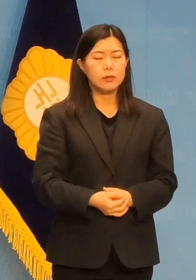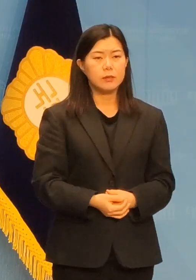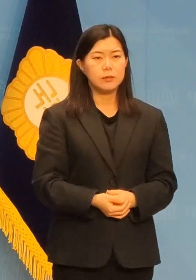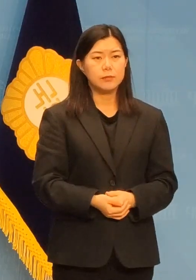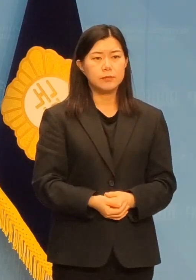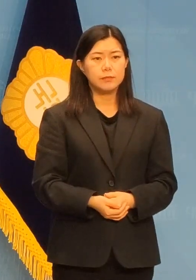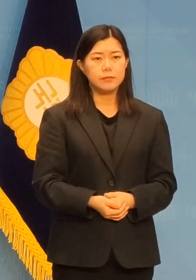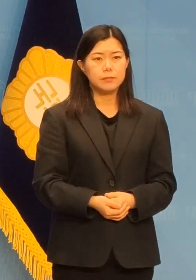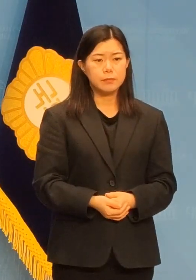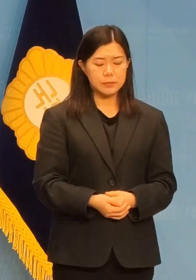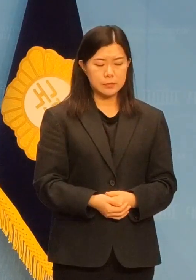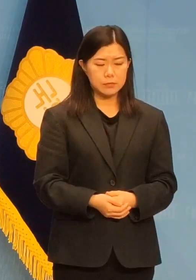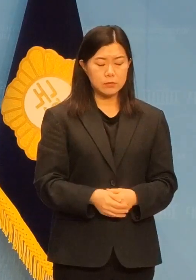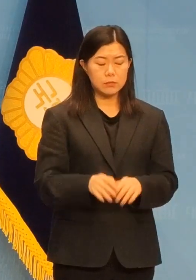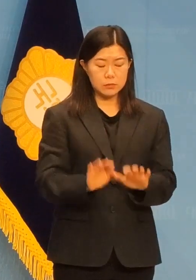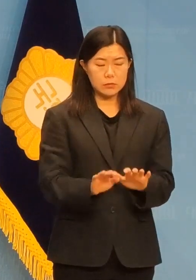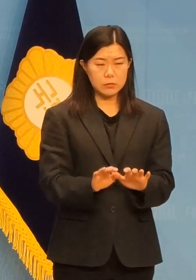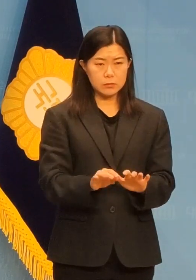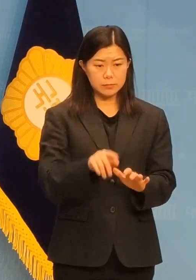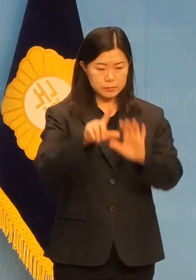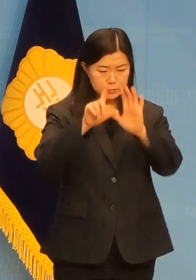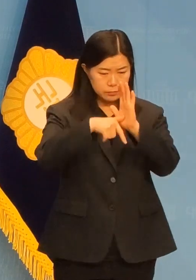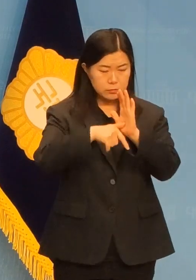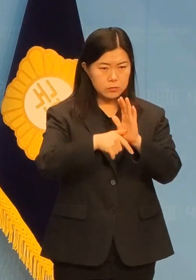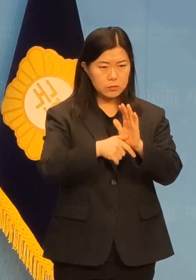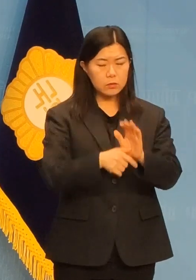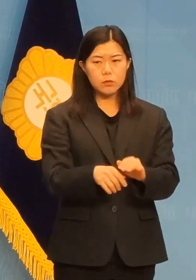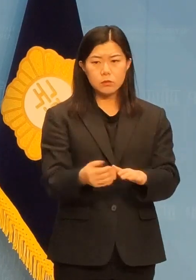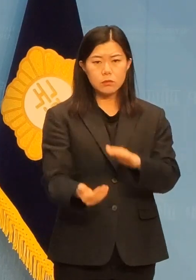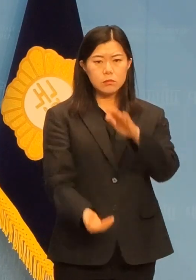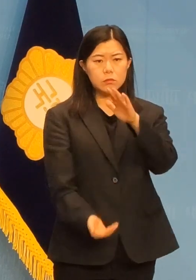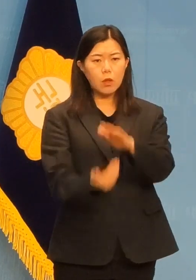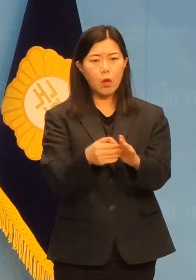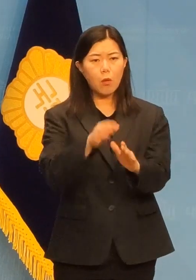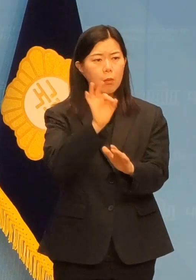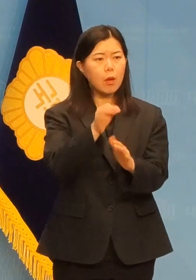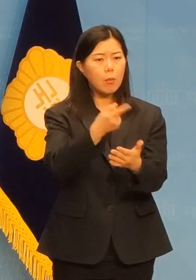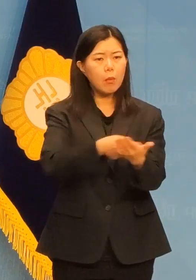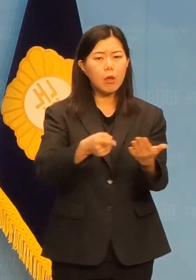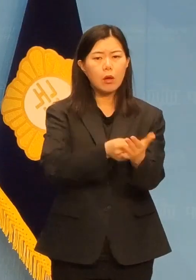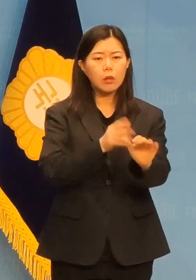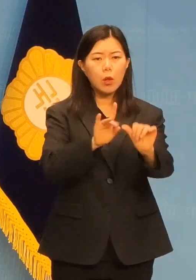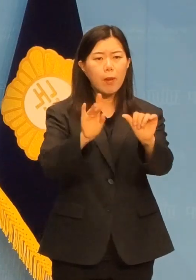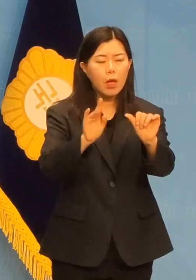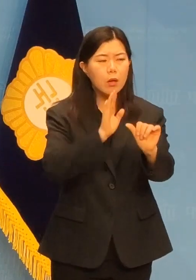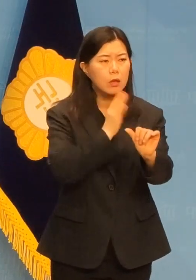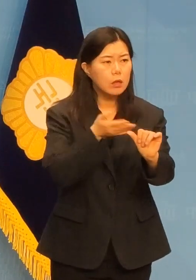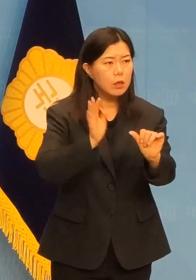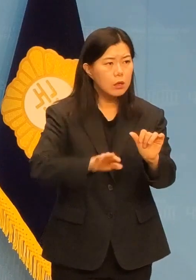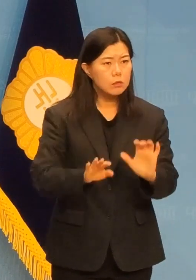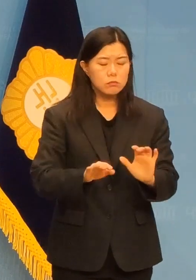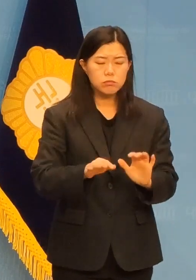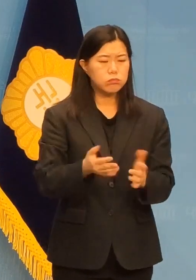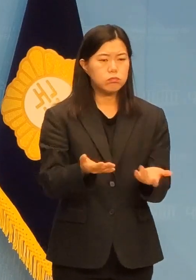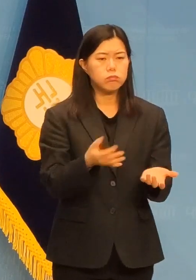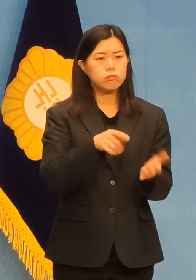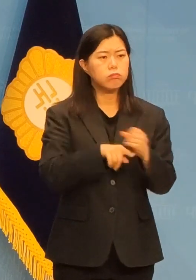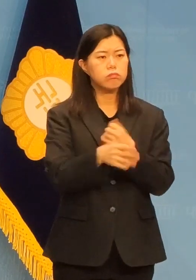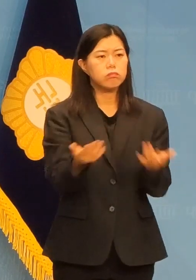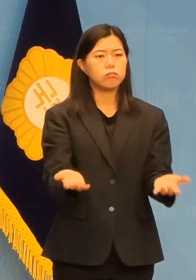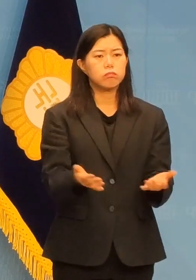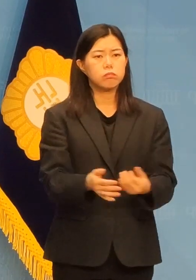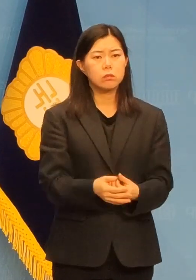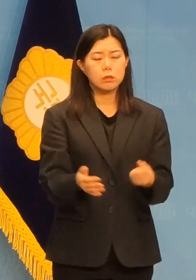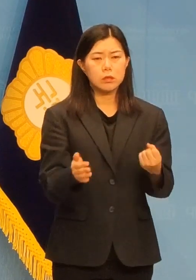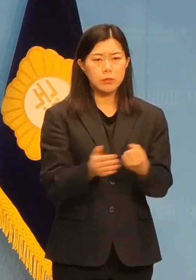왔습니다. 이 구조에서는 5배 이상 규정이 있어도 현실적으로 큰 의미가 없습니다.